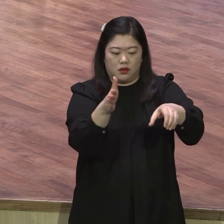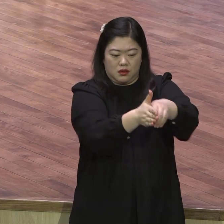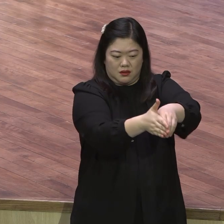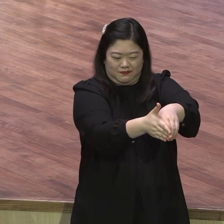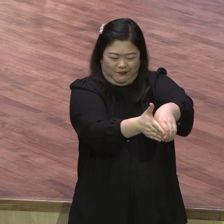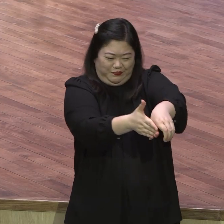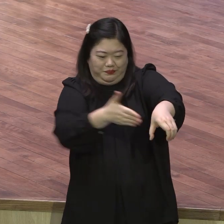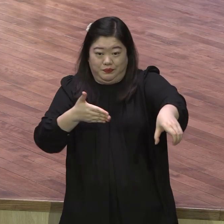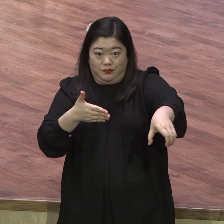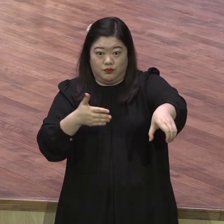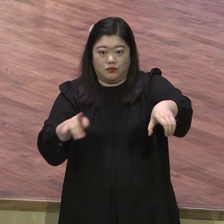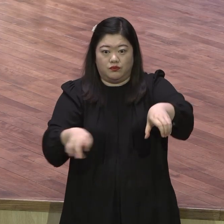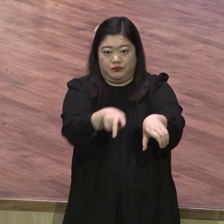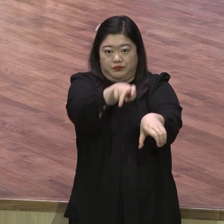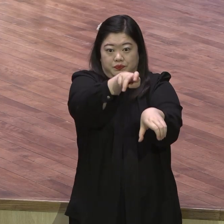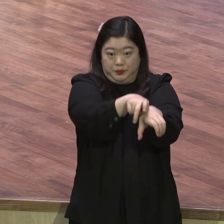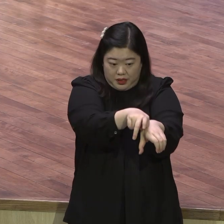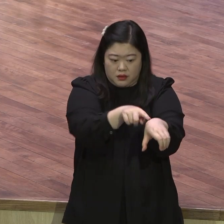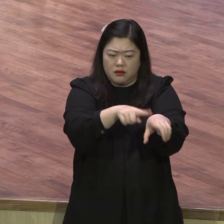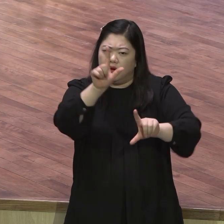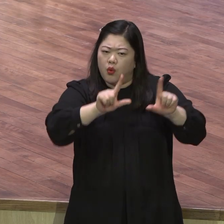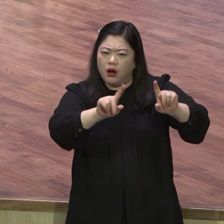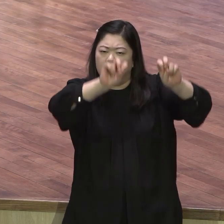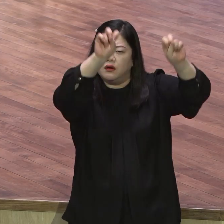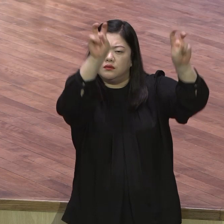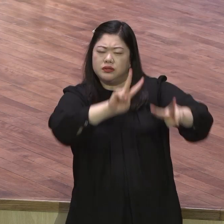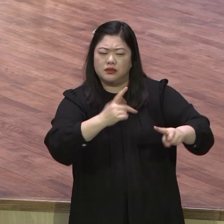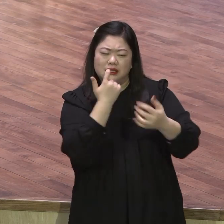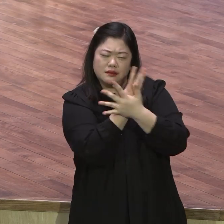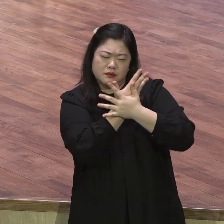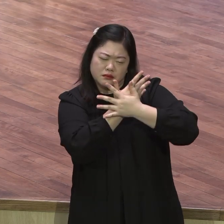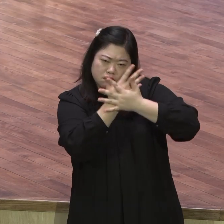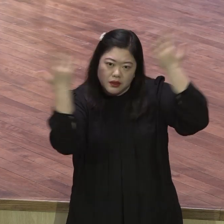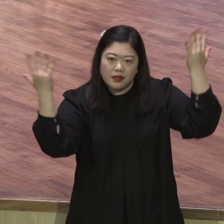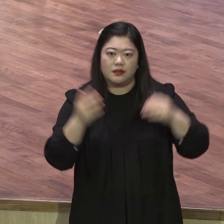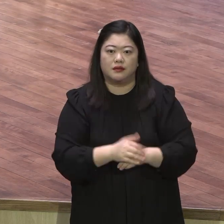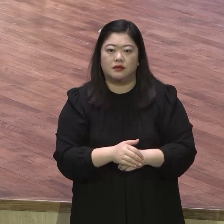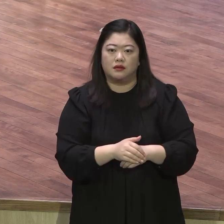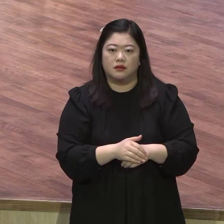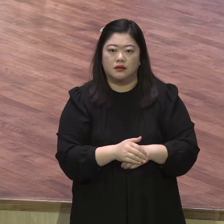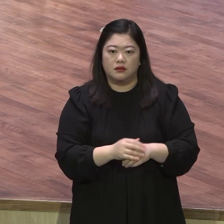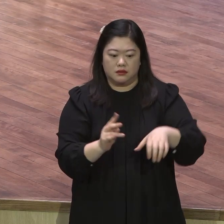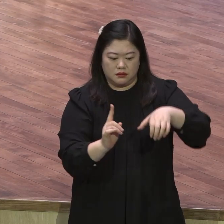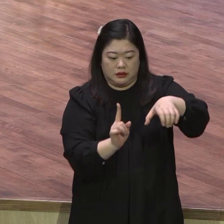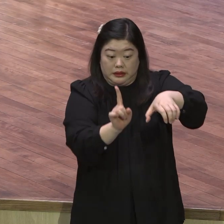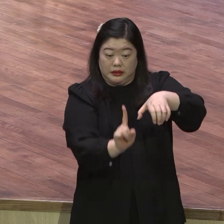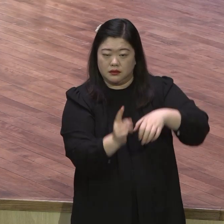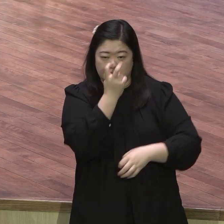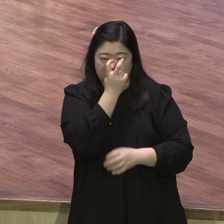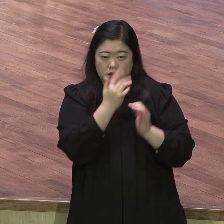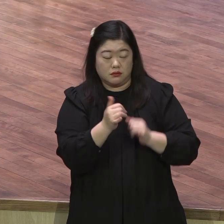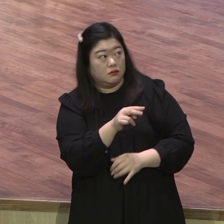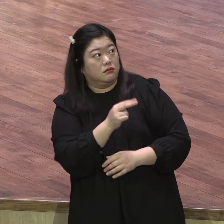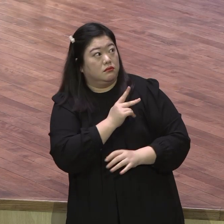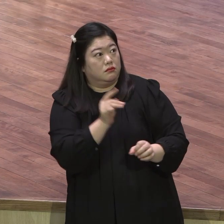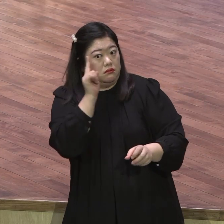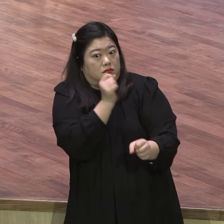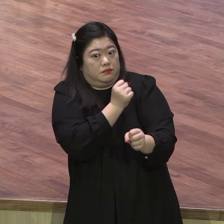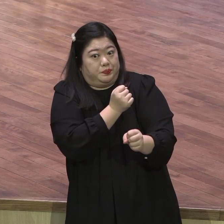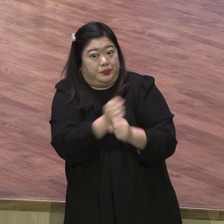앉았는데 그 형상이 번개같고 그 옷은 눈같이 희근을 지키던 자들이 그를 무서워하며 떨며 죽은 사람같이